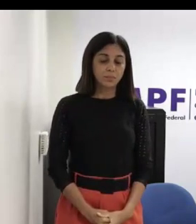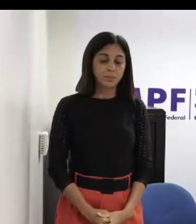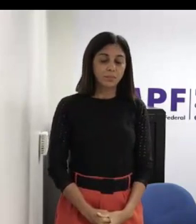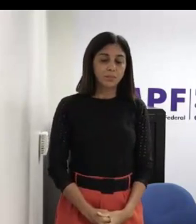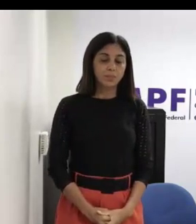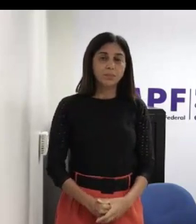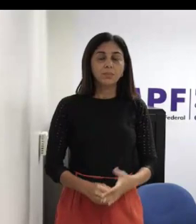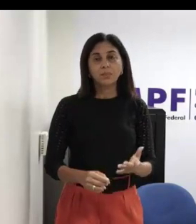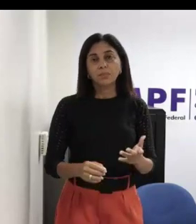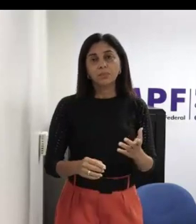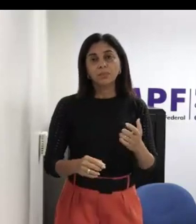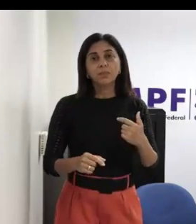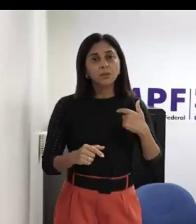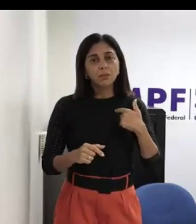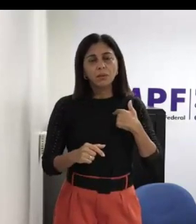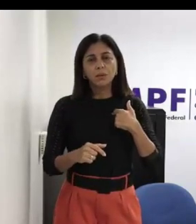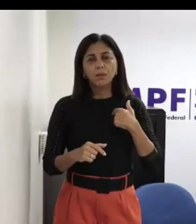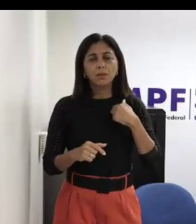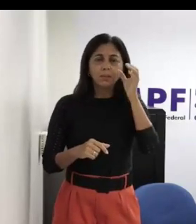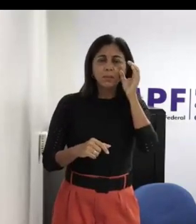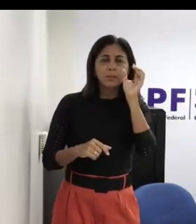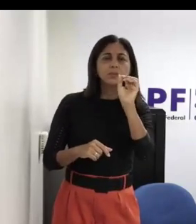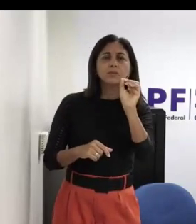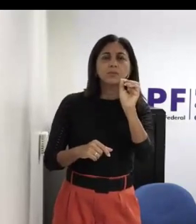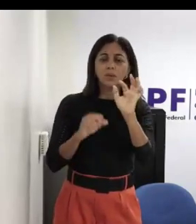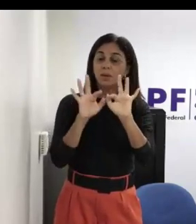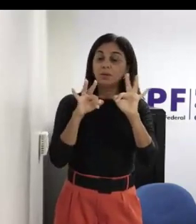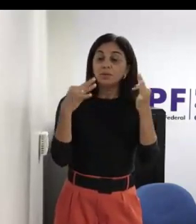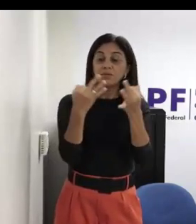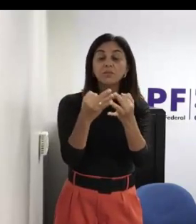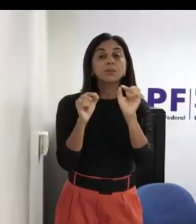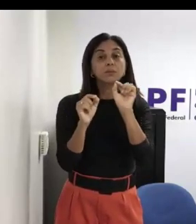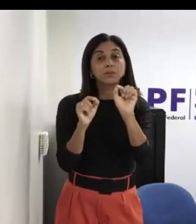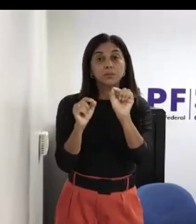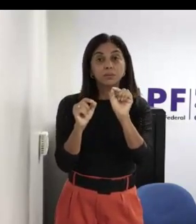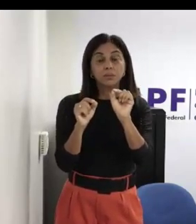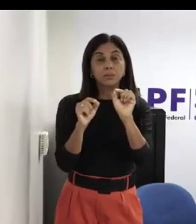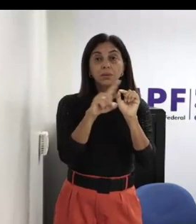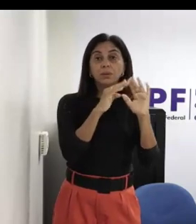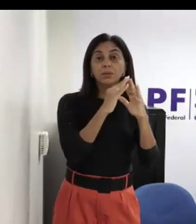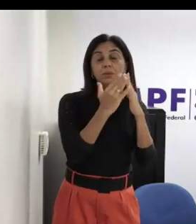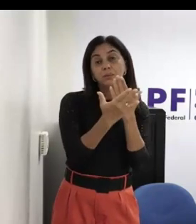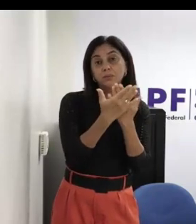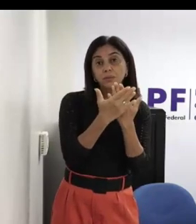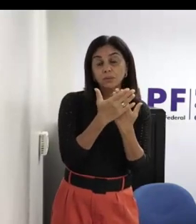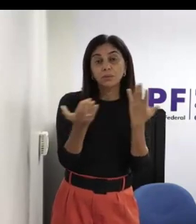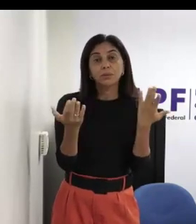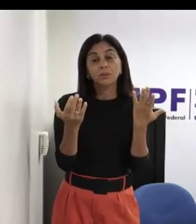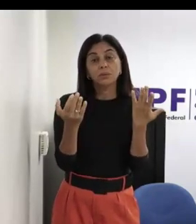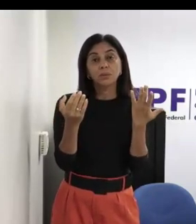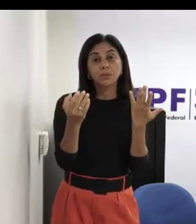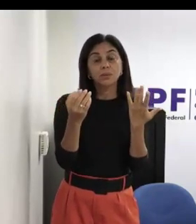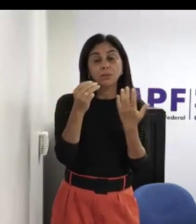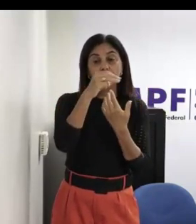família por estar no movimento social por ter essa interlocução com meio ambiente escolar por conta do movimento pela educação